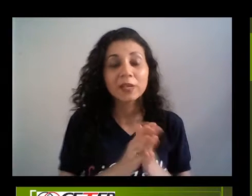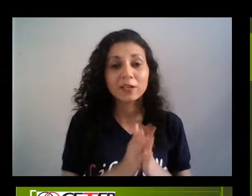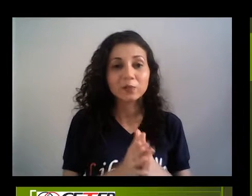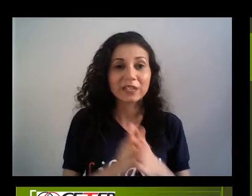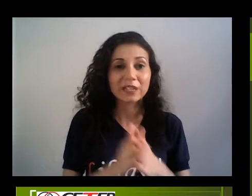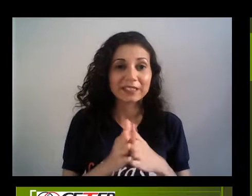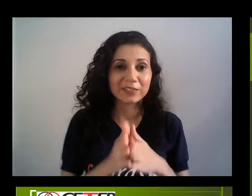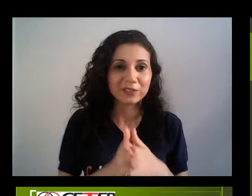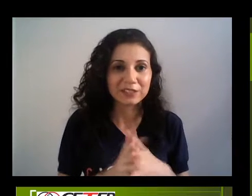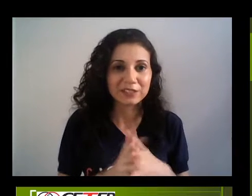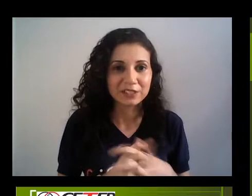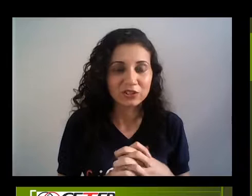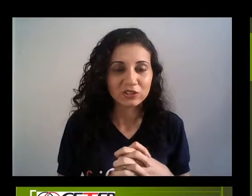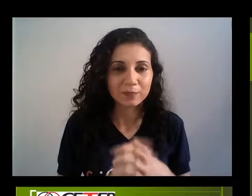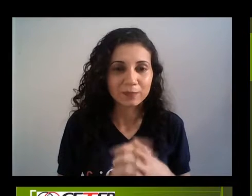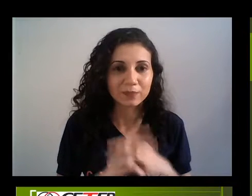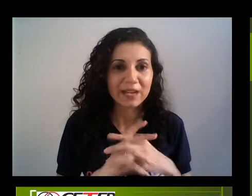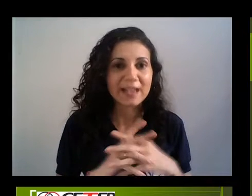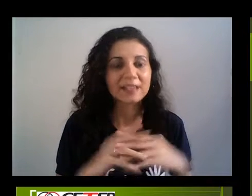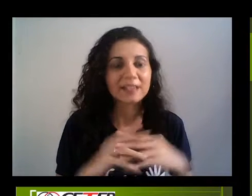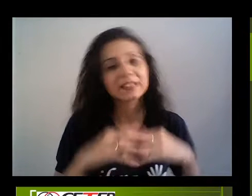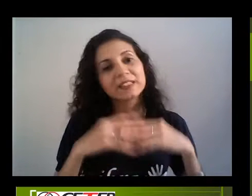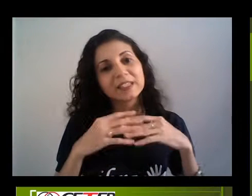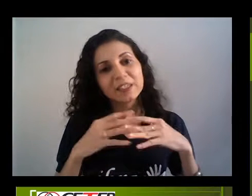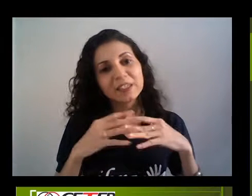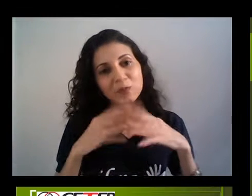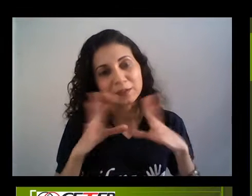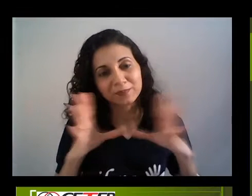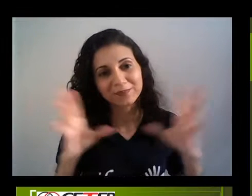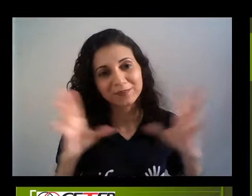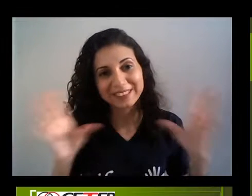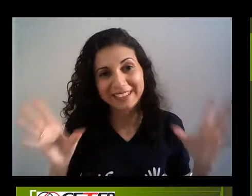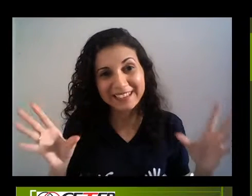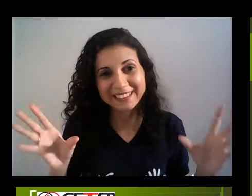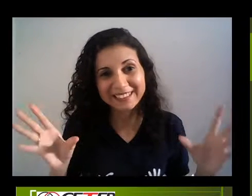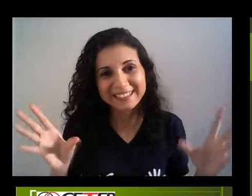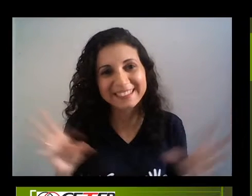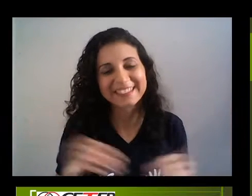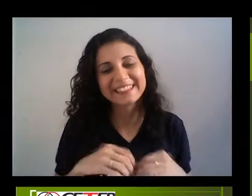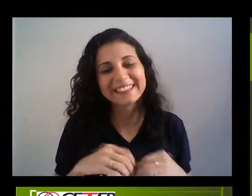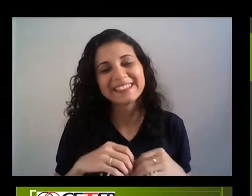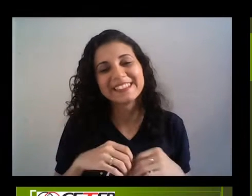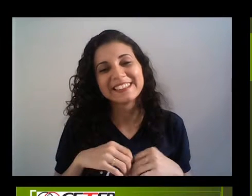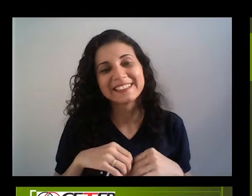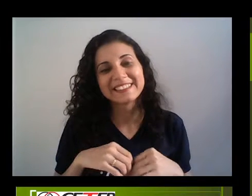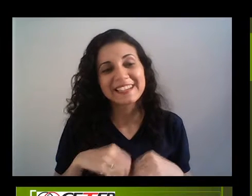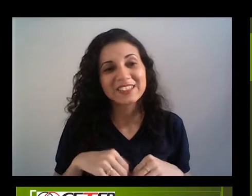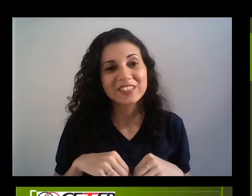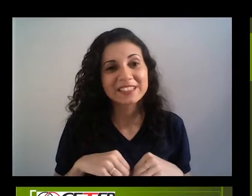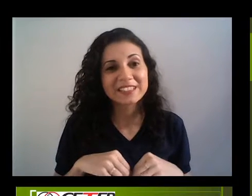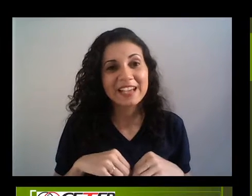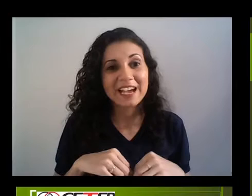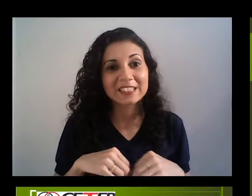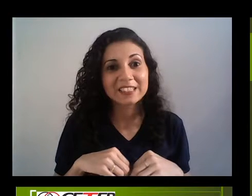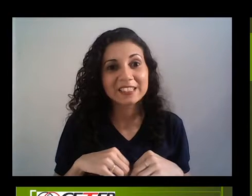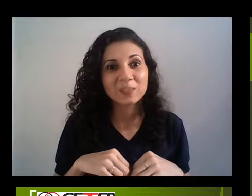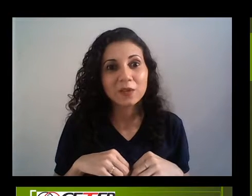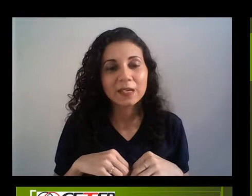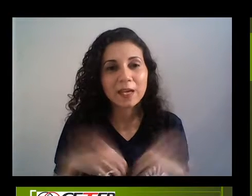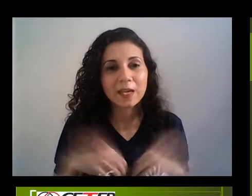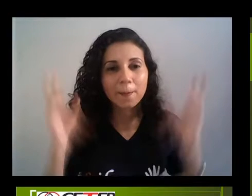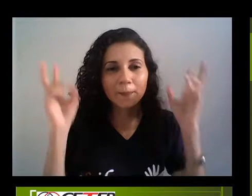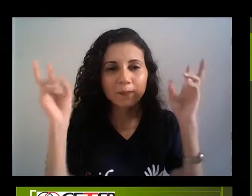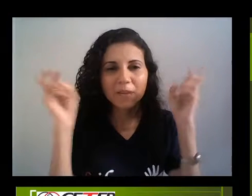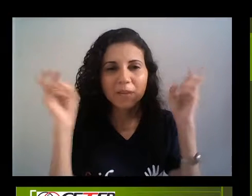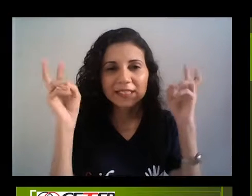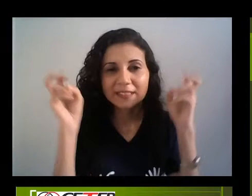O que acontece é o seguinte: na língua de sinais, na Libras, a gente meio que